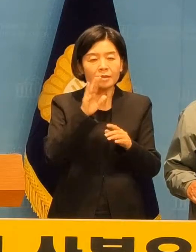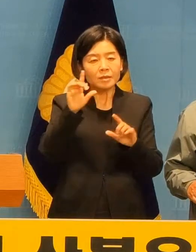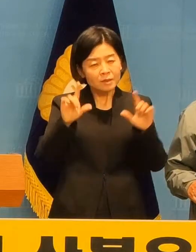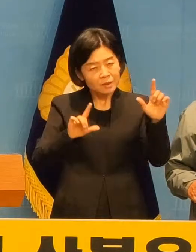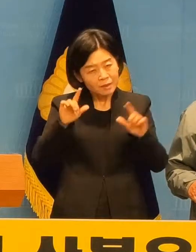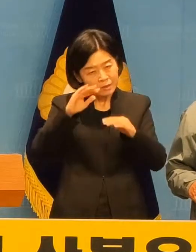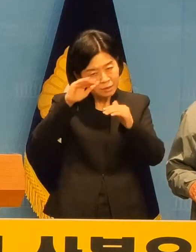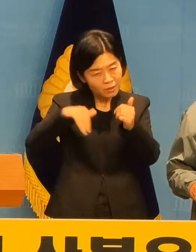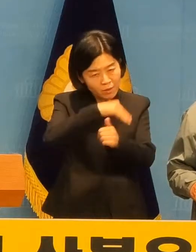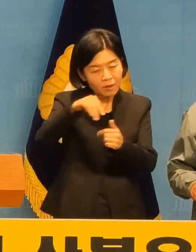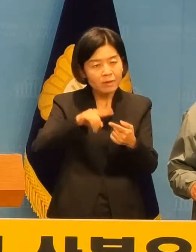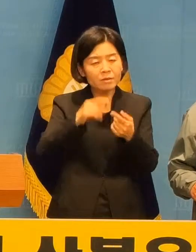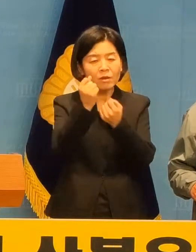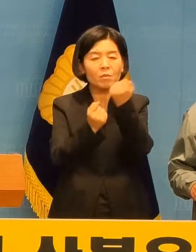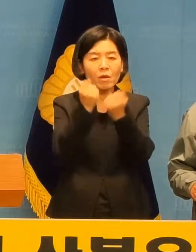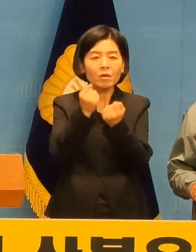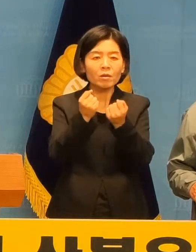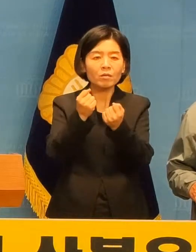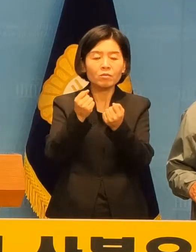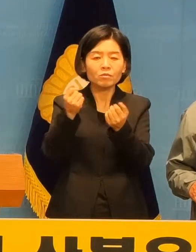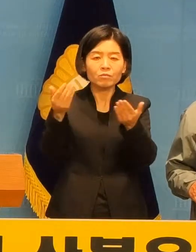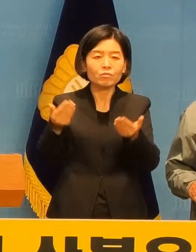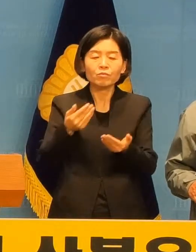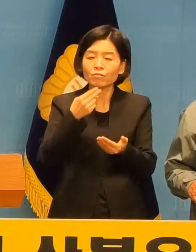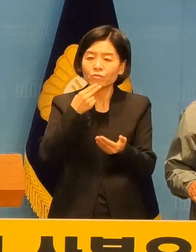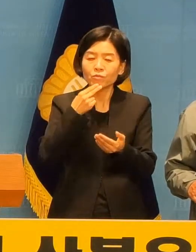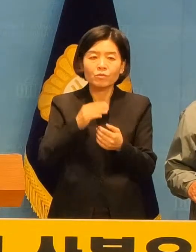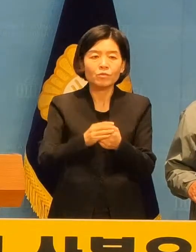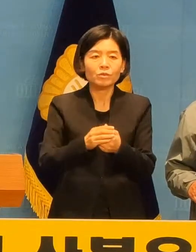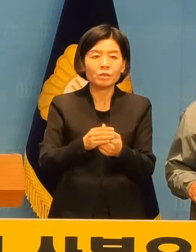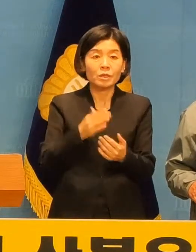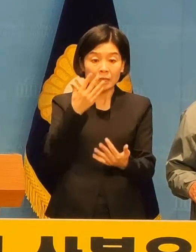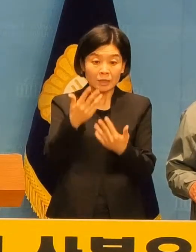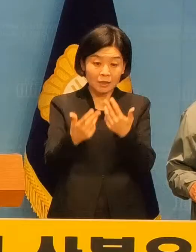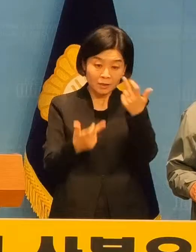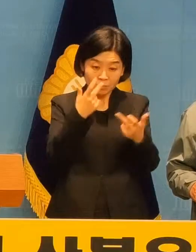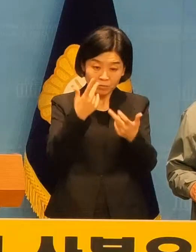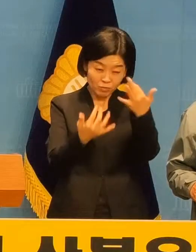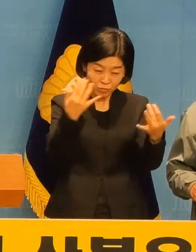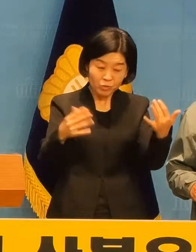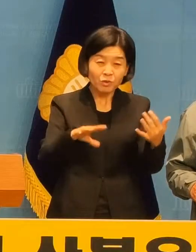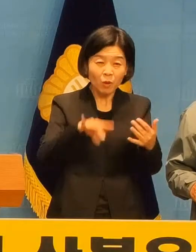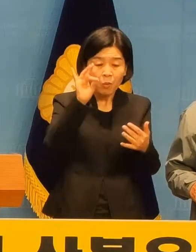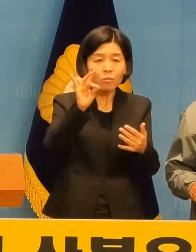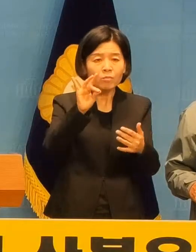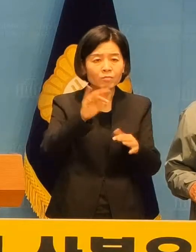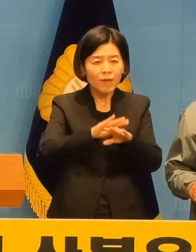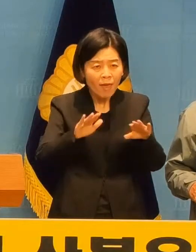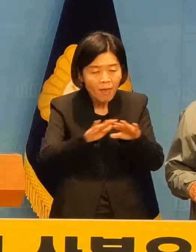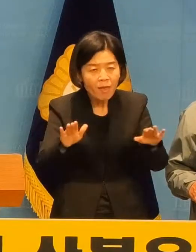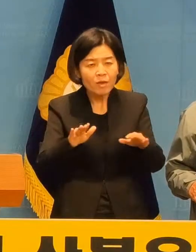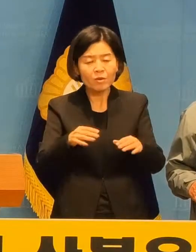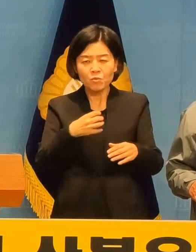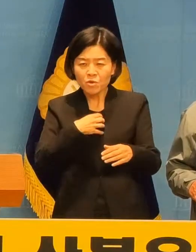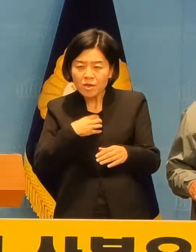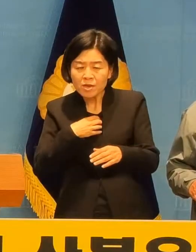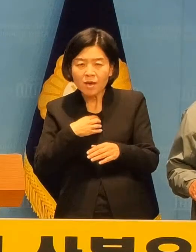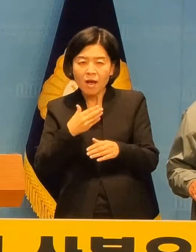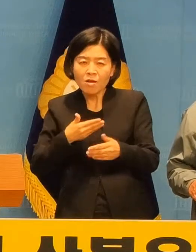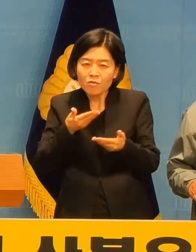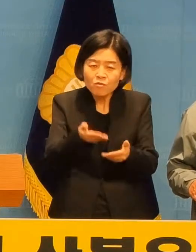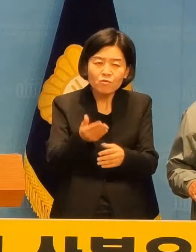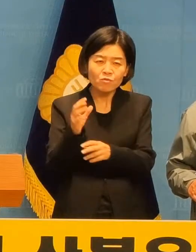내놓지 못하고 있습니다. 이에 산불 초기 대응의 지연, 위기 경보, 체계의 혼선,